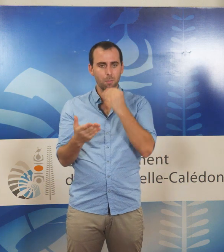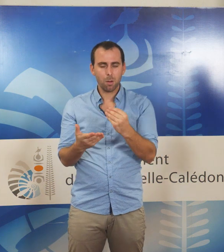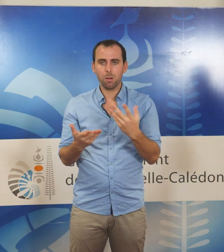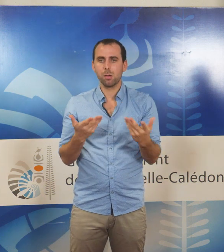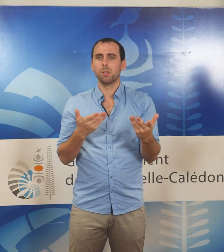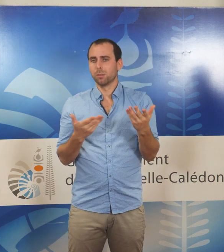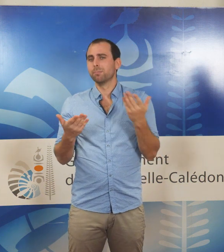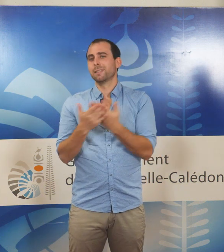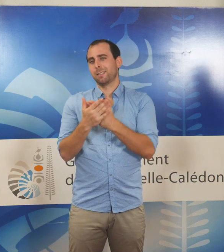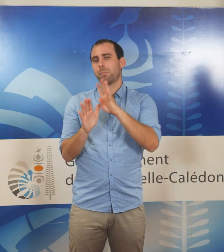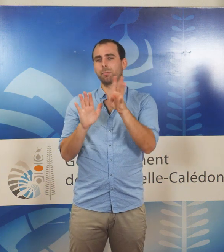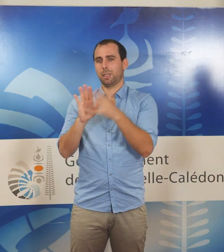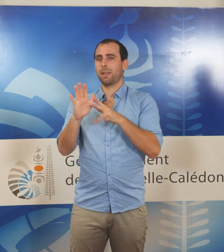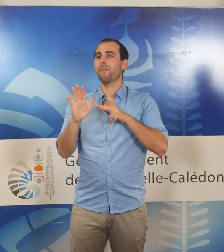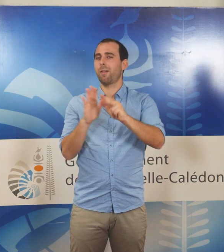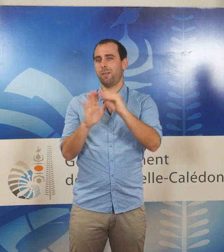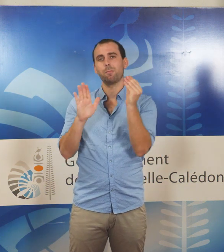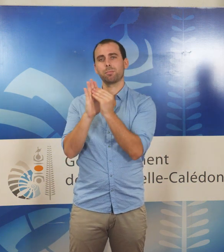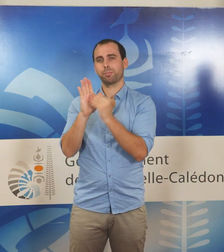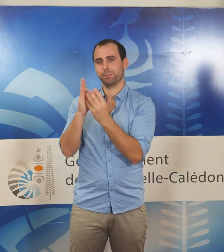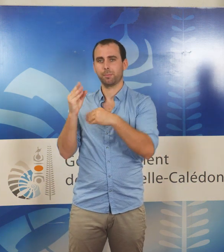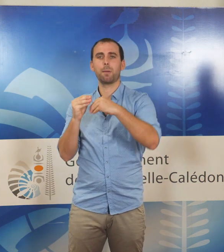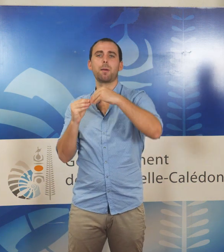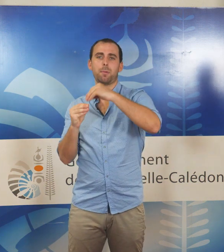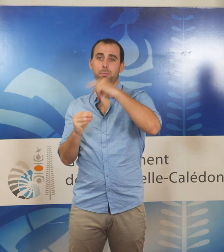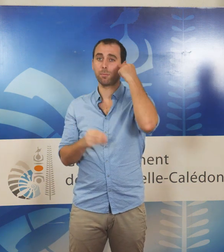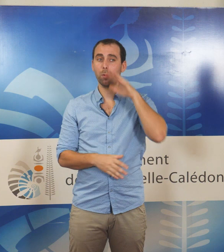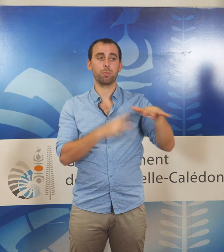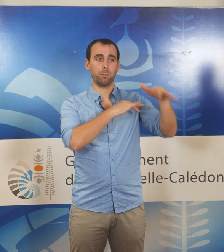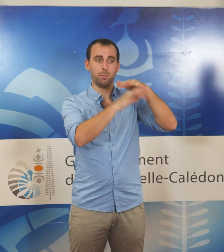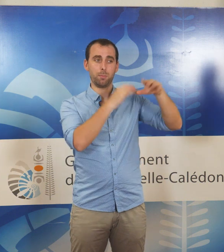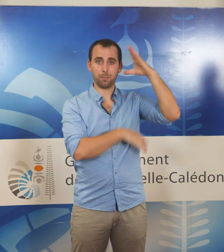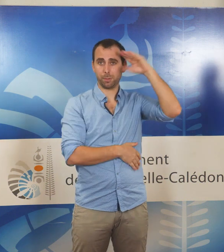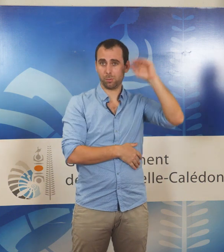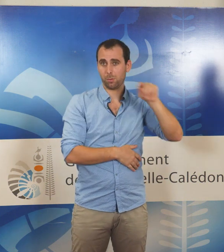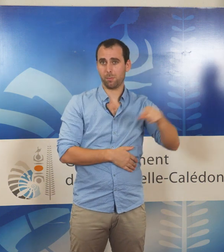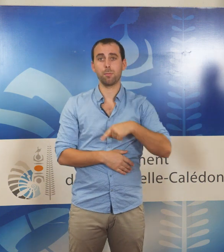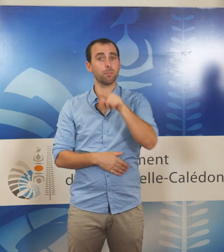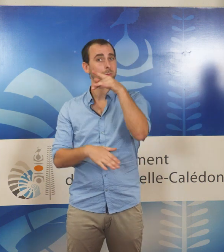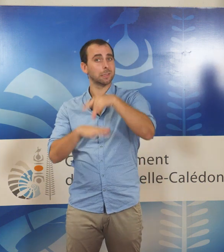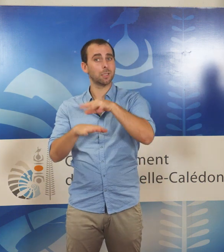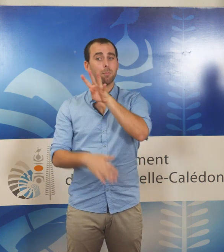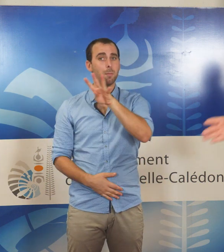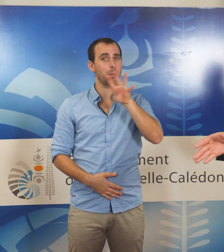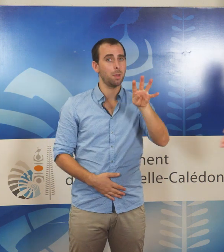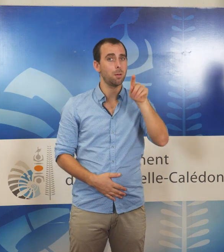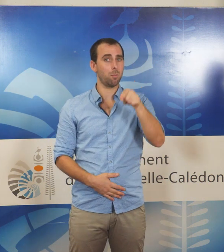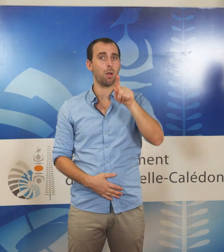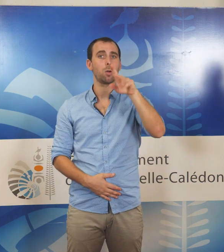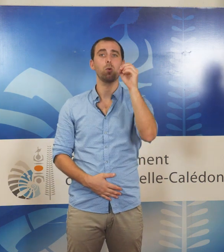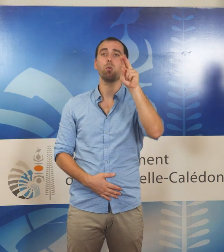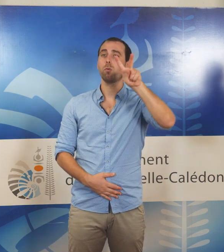entrer spécifiquement en œuvre. C'est le travail qu'on est en train de faire pour le public étudiant. www.gouv.nc pour le site